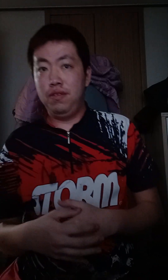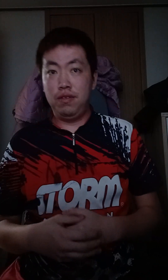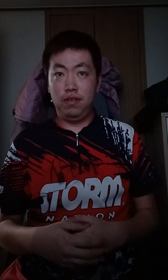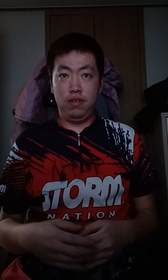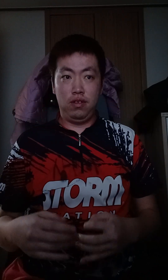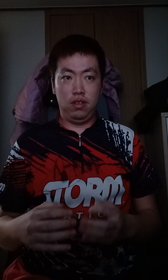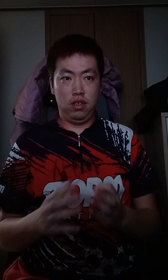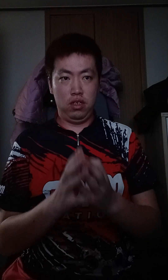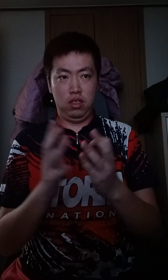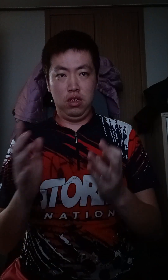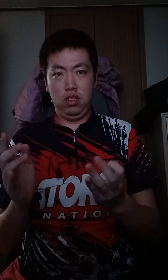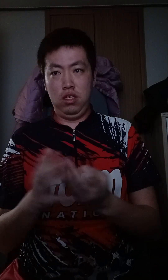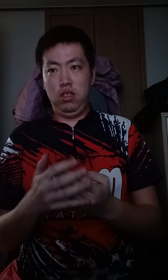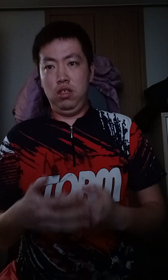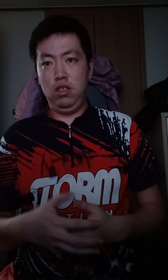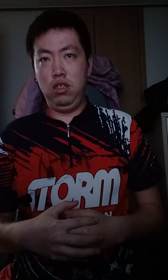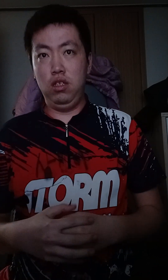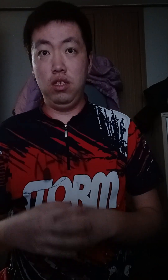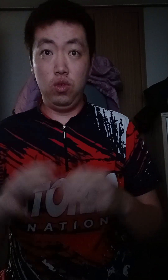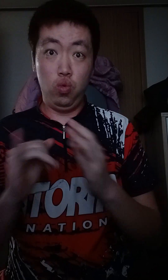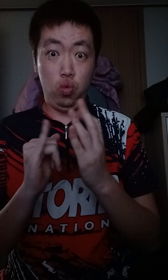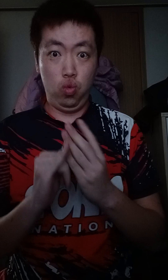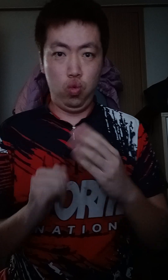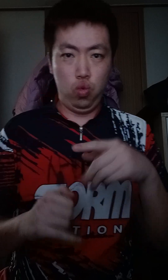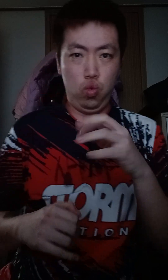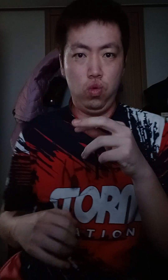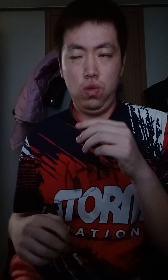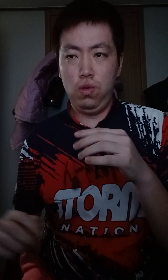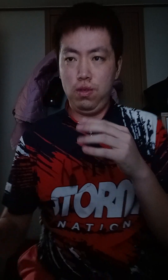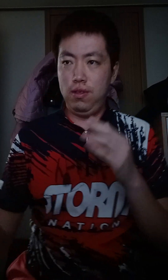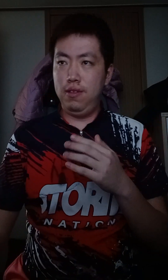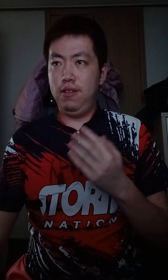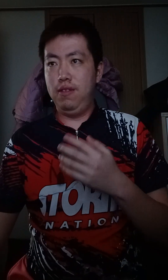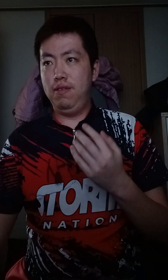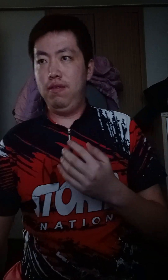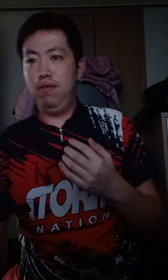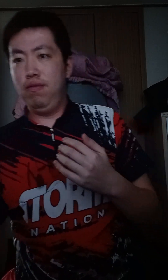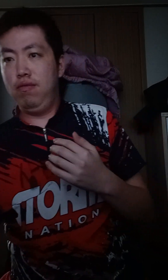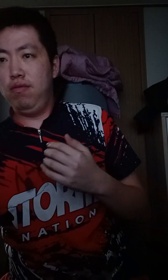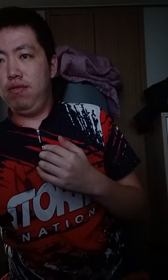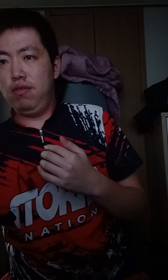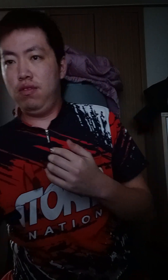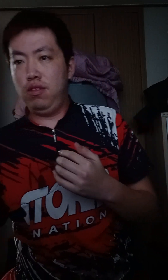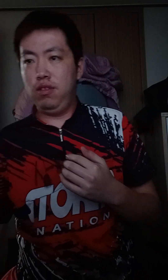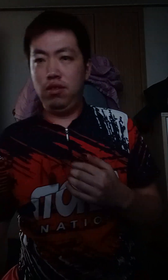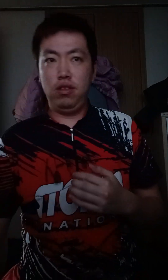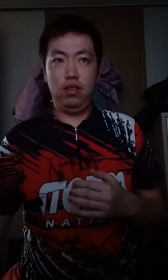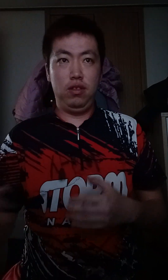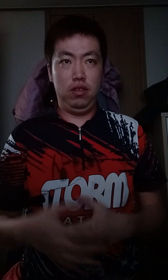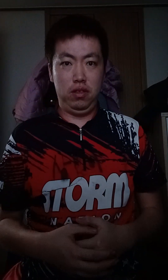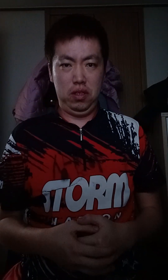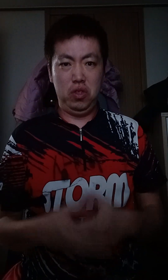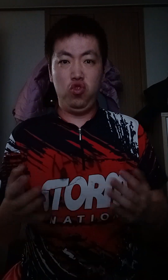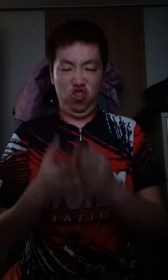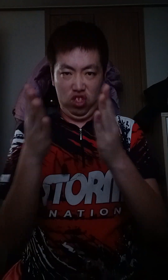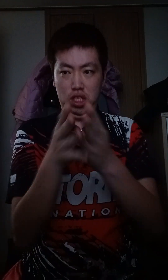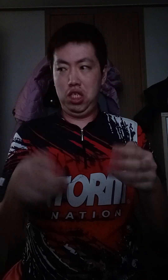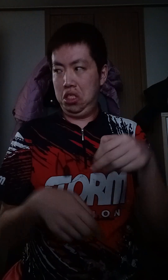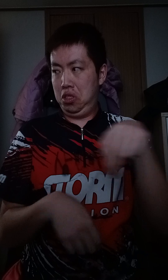이거 어디다 쓰는 거구나. 자리라도 어떤 종목에 적용하느냐에 따라서 출근길 회사